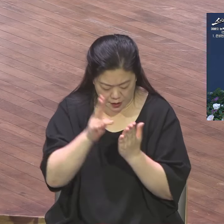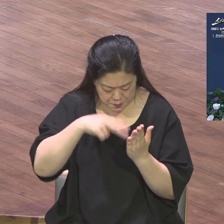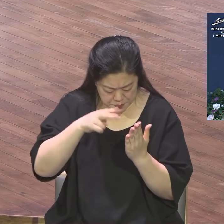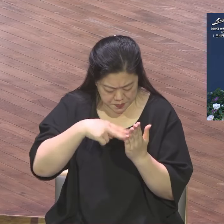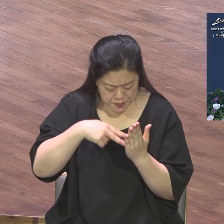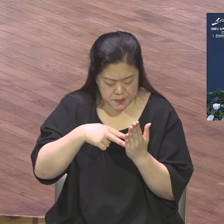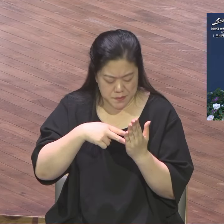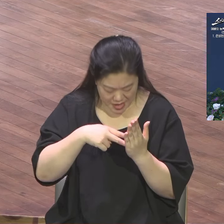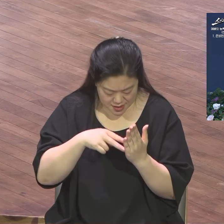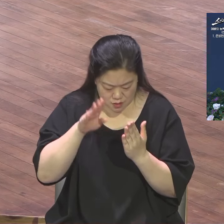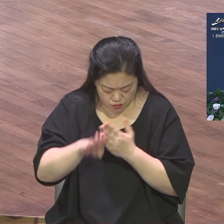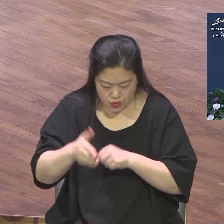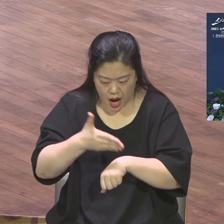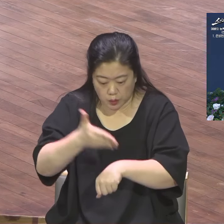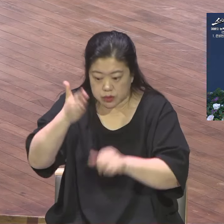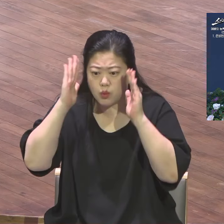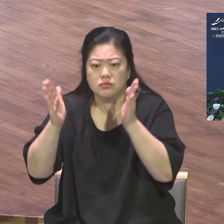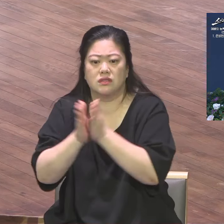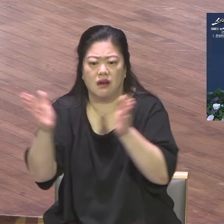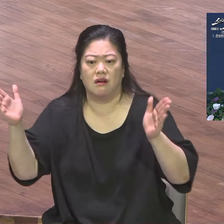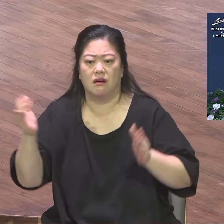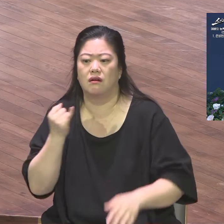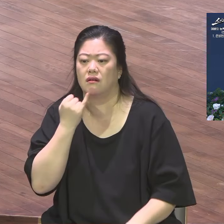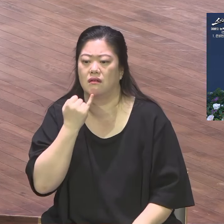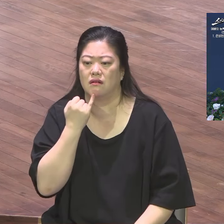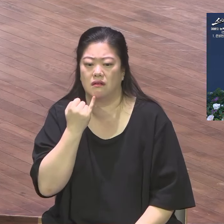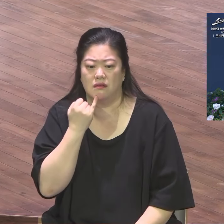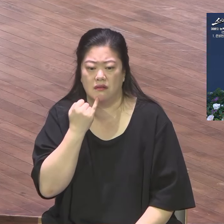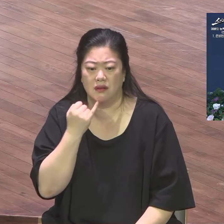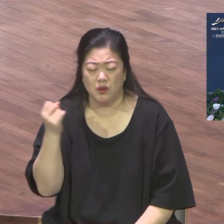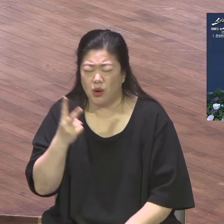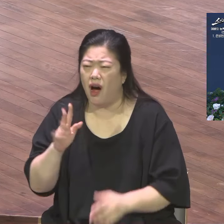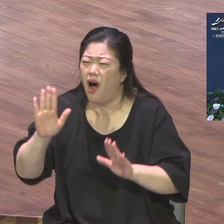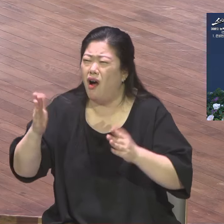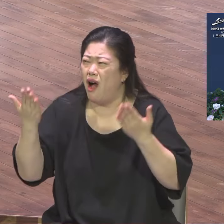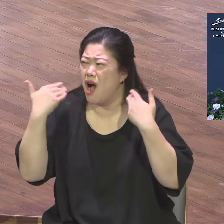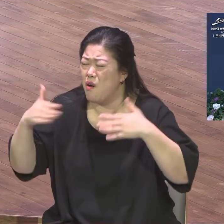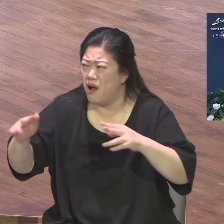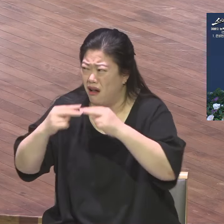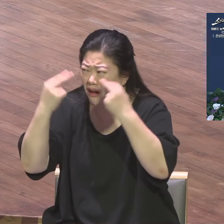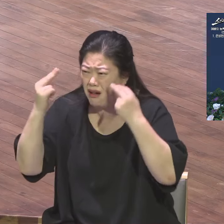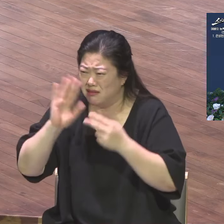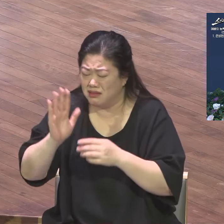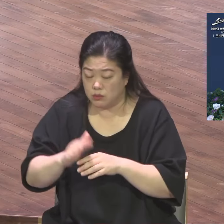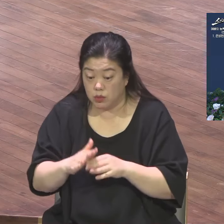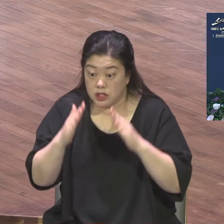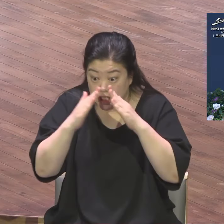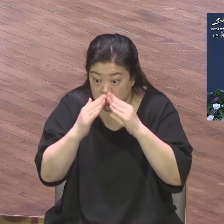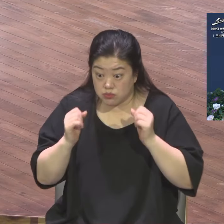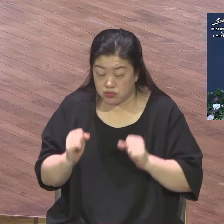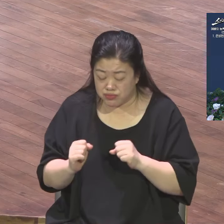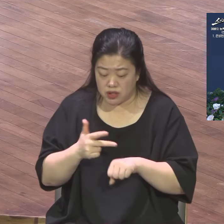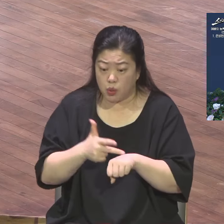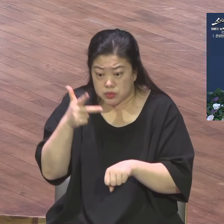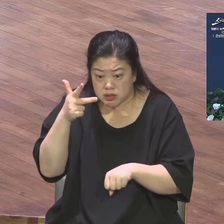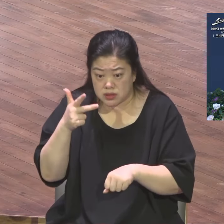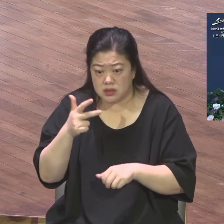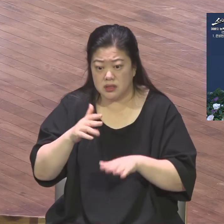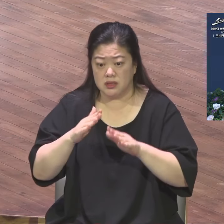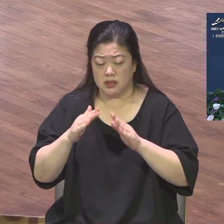이게 모니터에 올리면 바로 기도 시작이다. 바로 운동과 함께 바로 기도입니다.